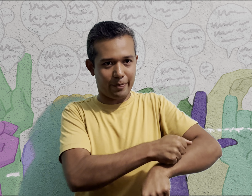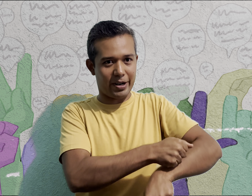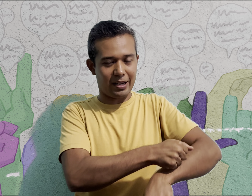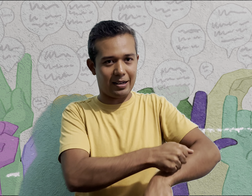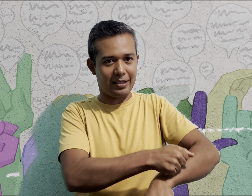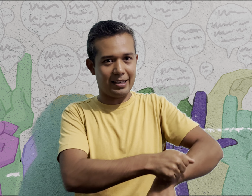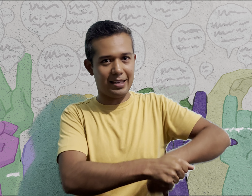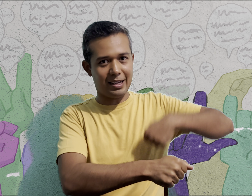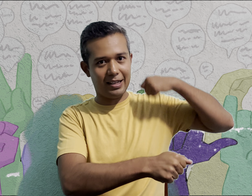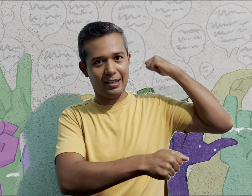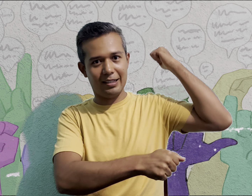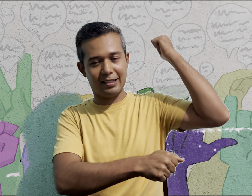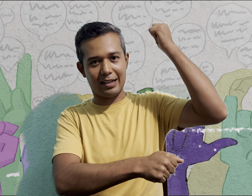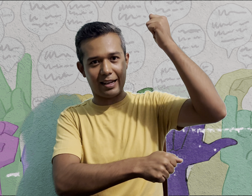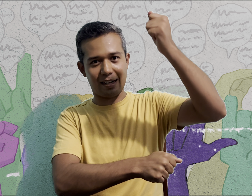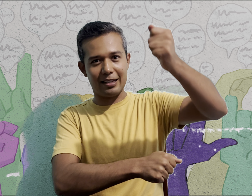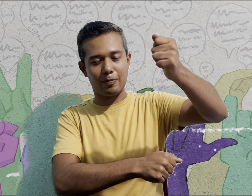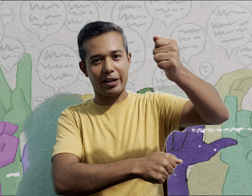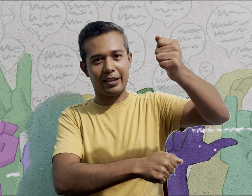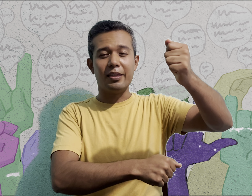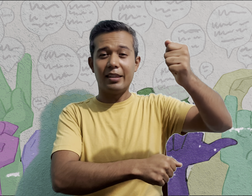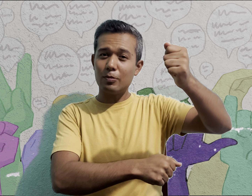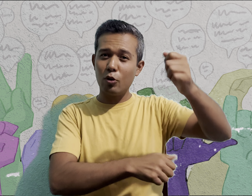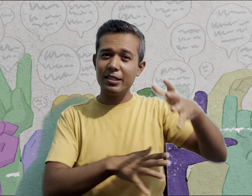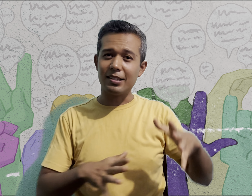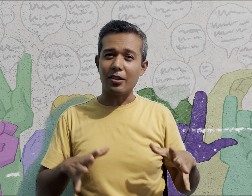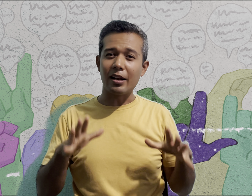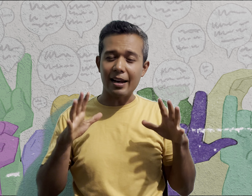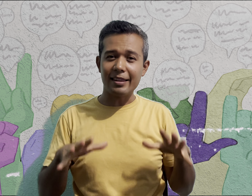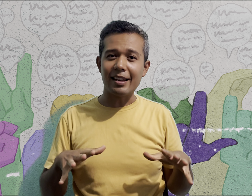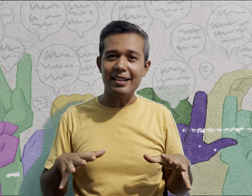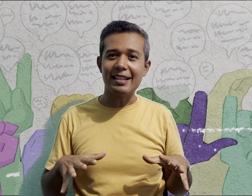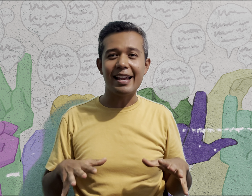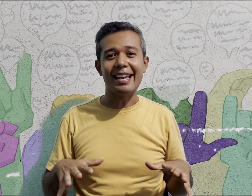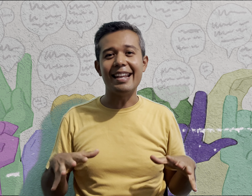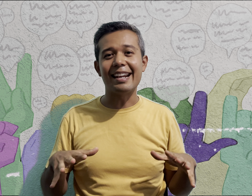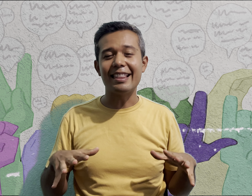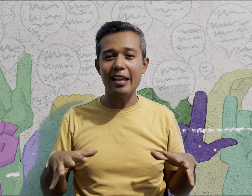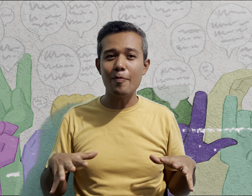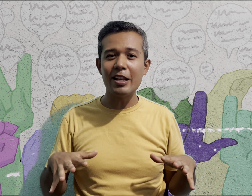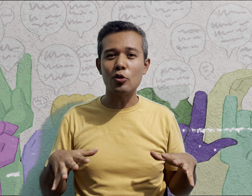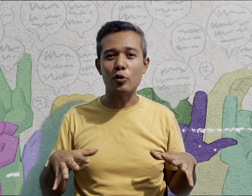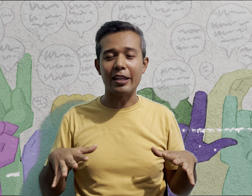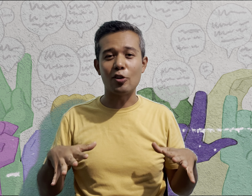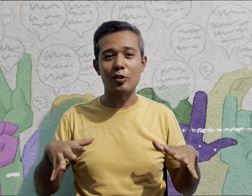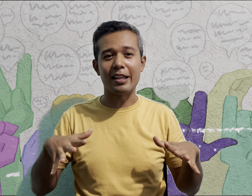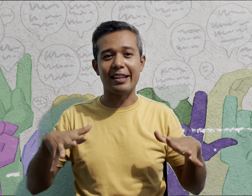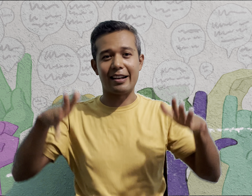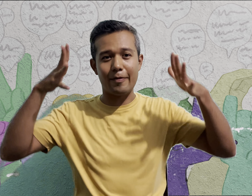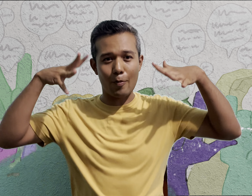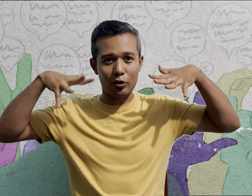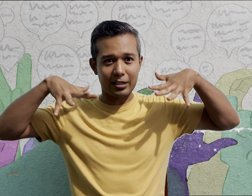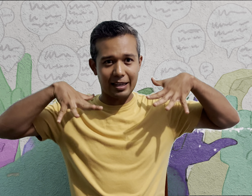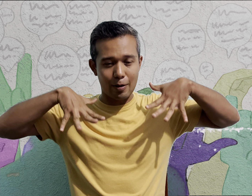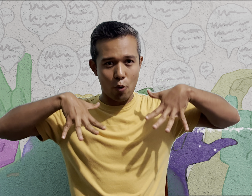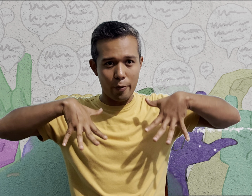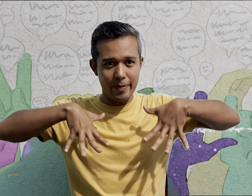preparar la silla. Sacar la espada. Después la letra dice y retiembla en sus centros la tierra. Vamos a hacer el